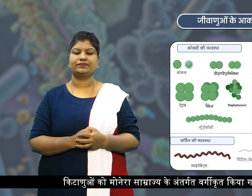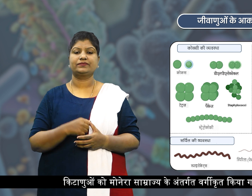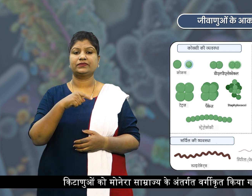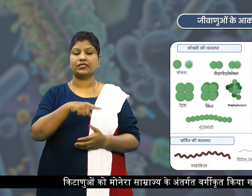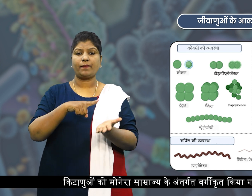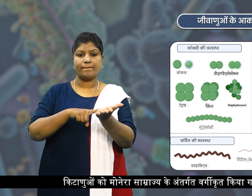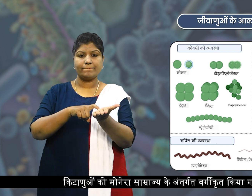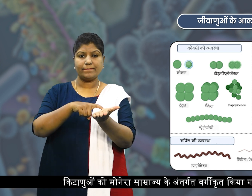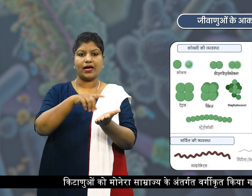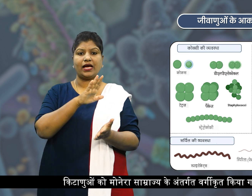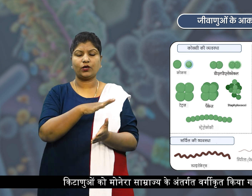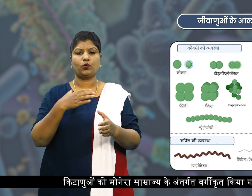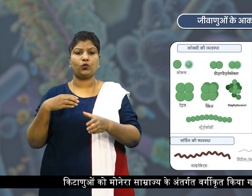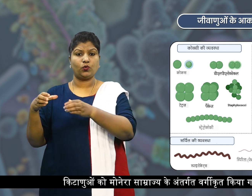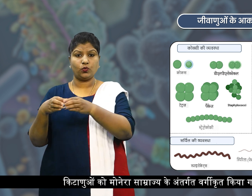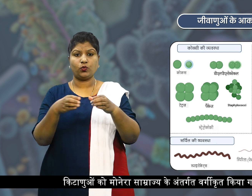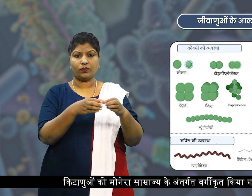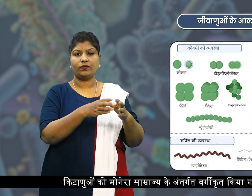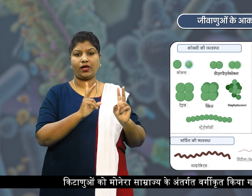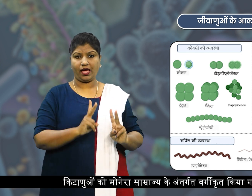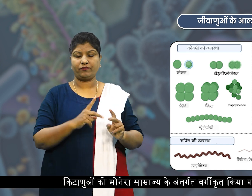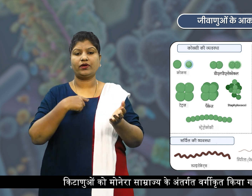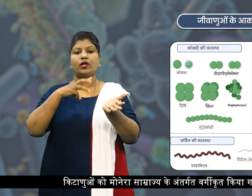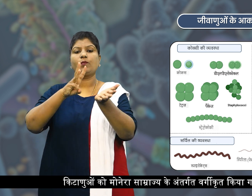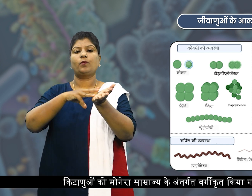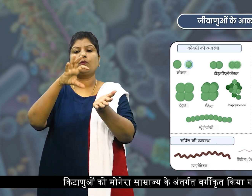कीटाणुओं को मोनेरा साम्राज्य के अंतर्गत वर्गीकृत किया जाता है,